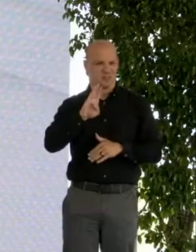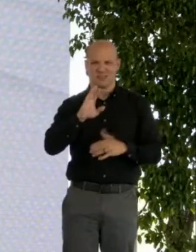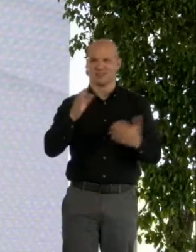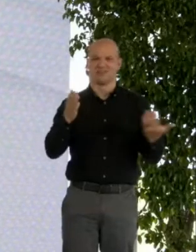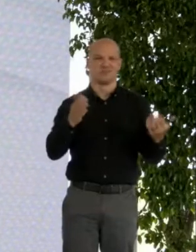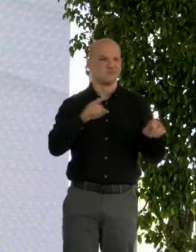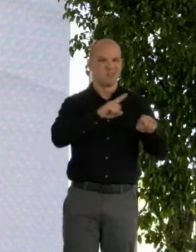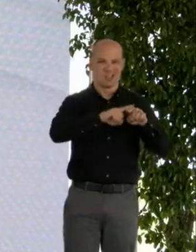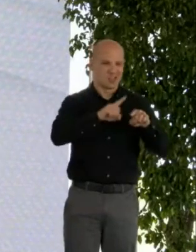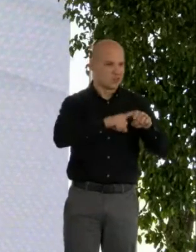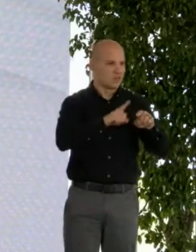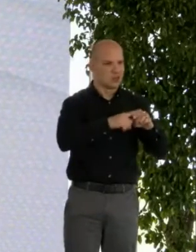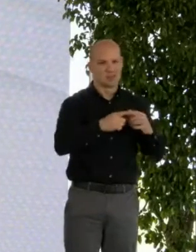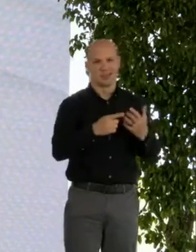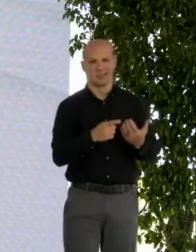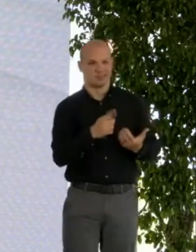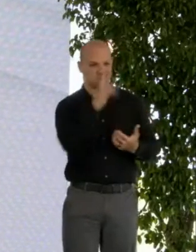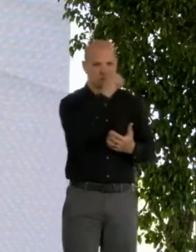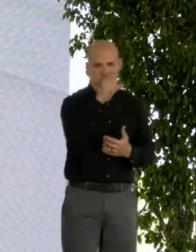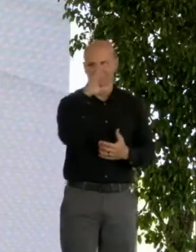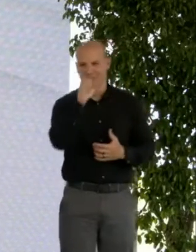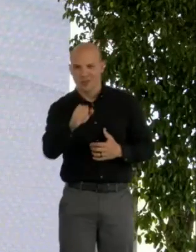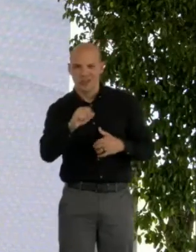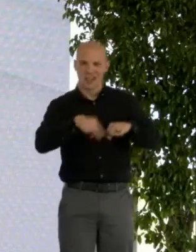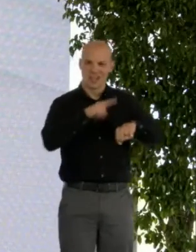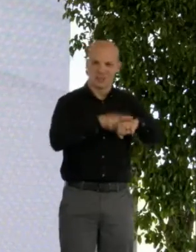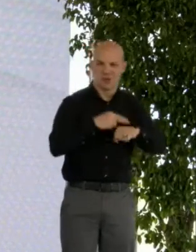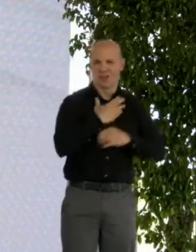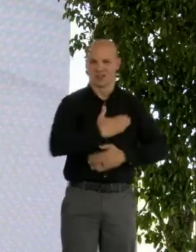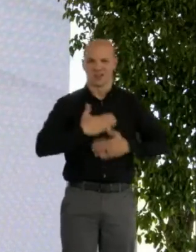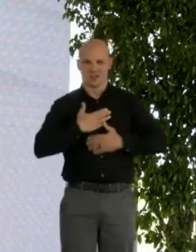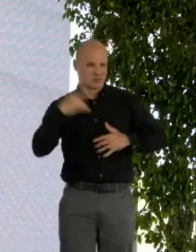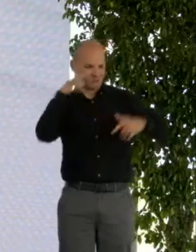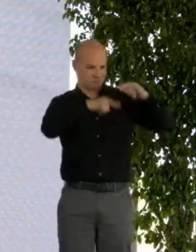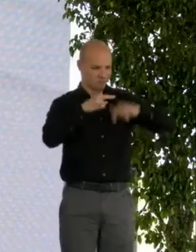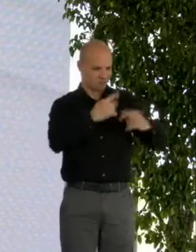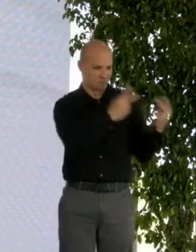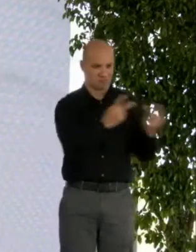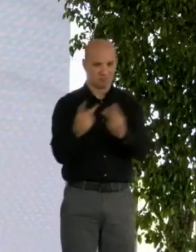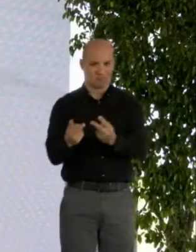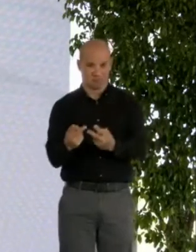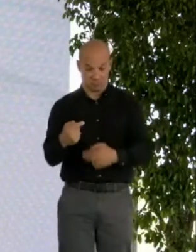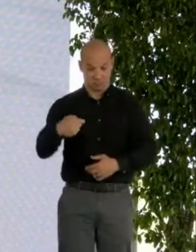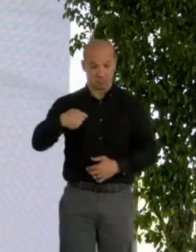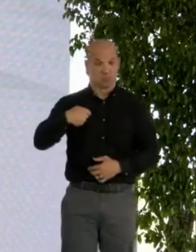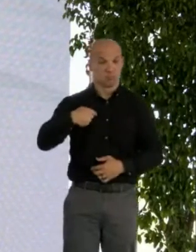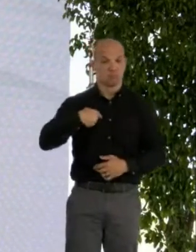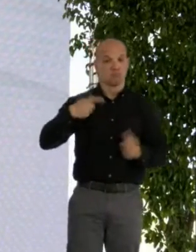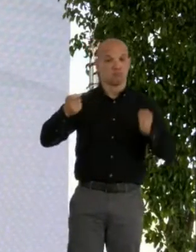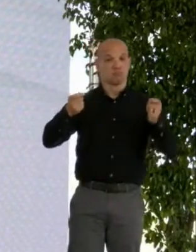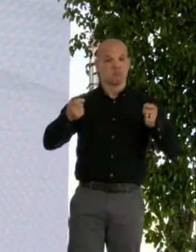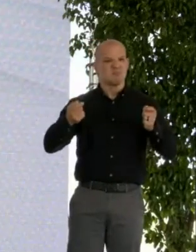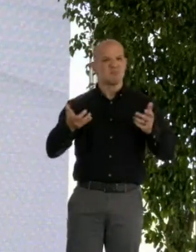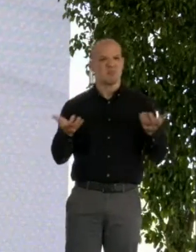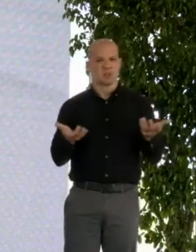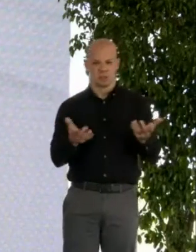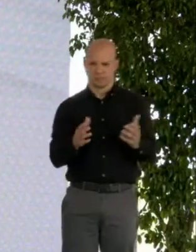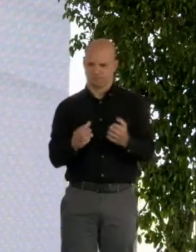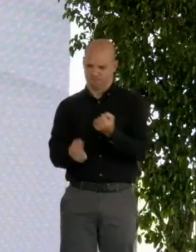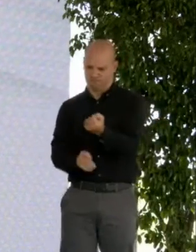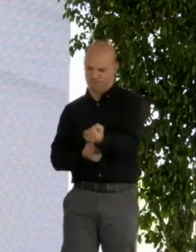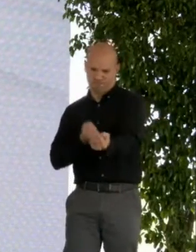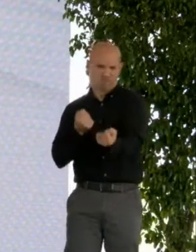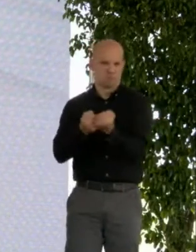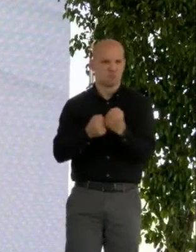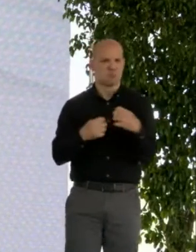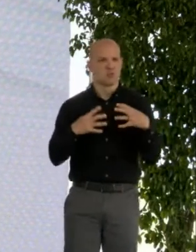atracciones naturales y de entretenimiento. Mi administración ha puesto gran empeño en apoyar al turismo porque